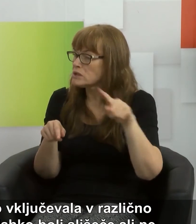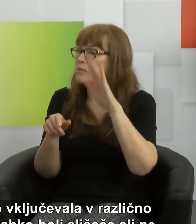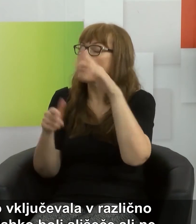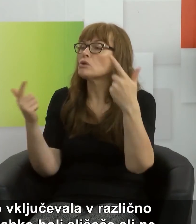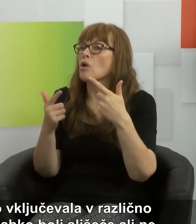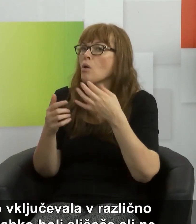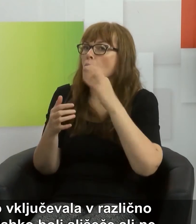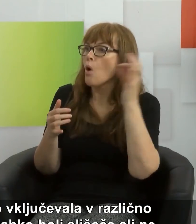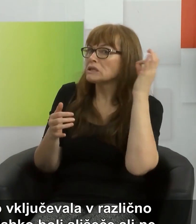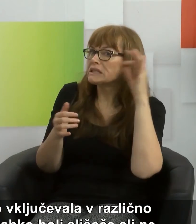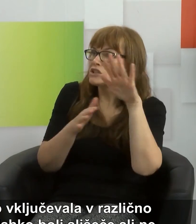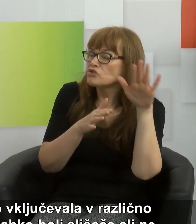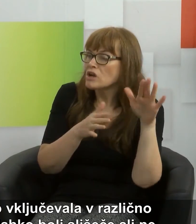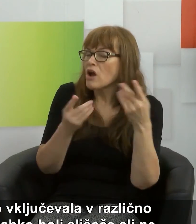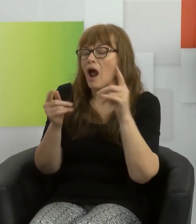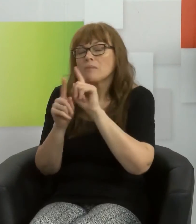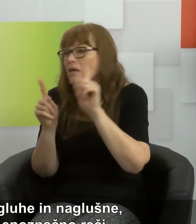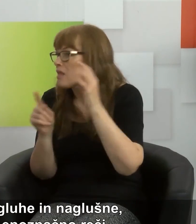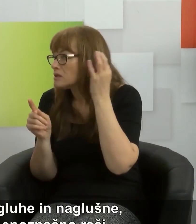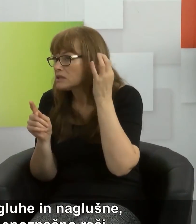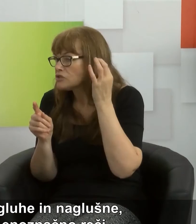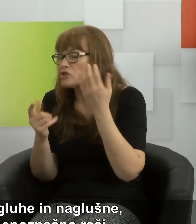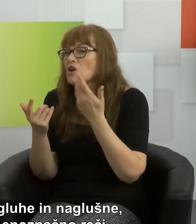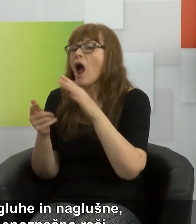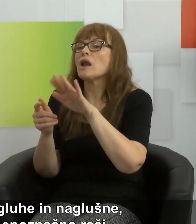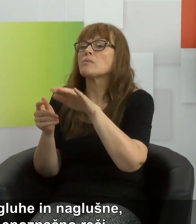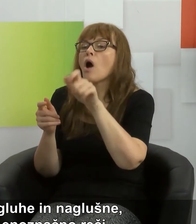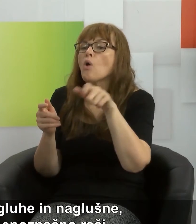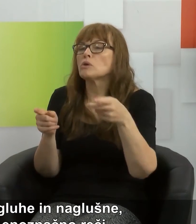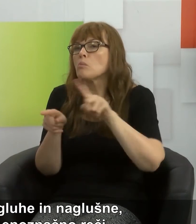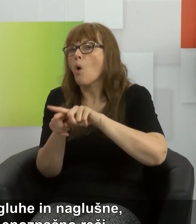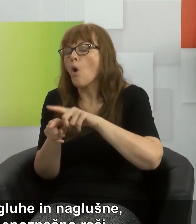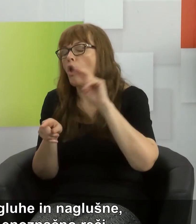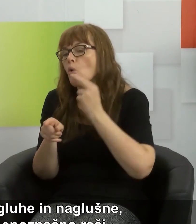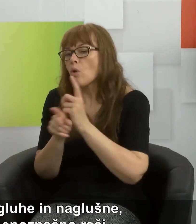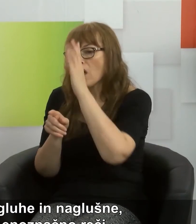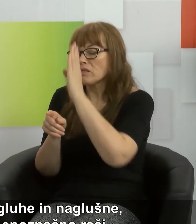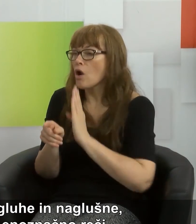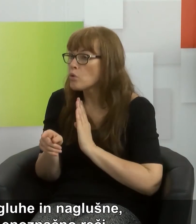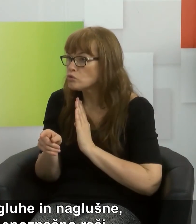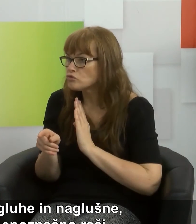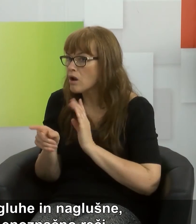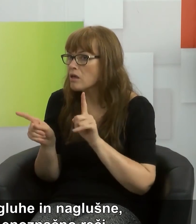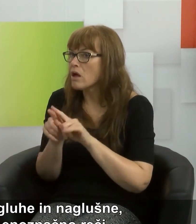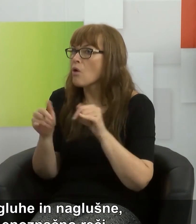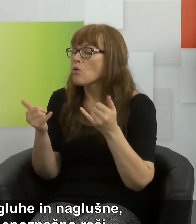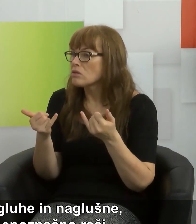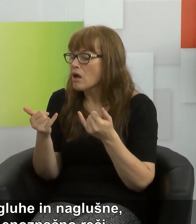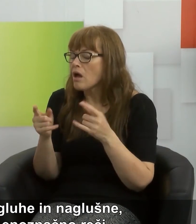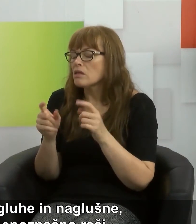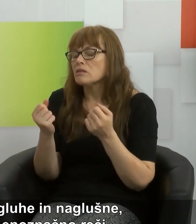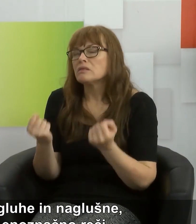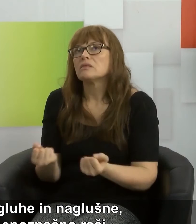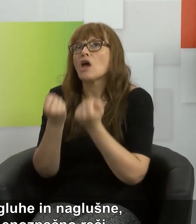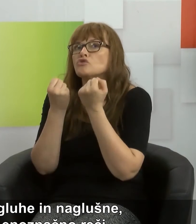lahko bolj slišeče ali ne, ali osebe, ki so bolj gluhe in naglušne. Tako da, tako težko